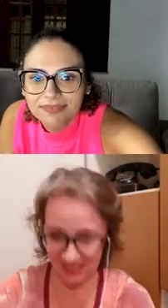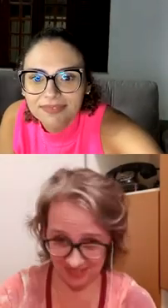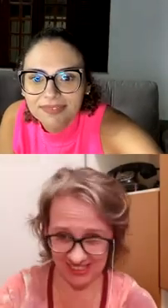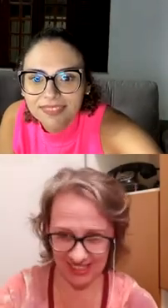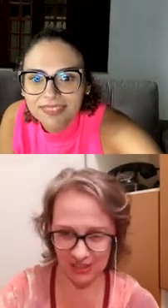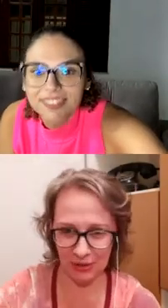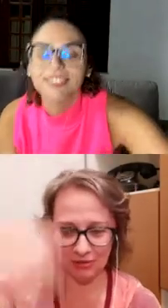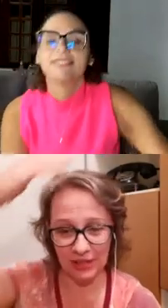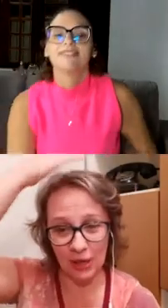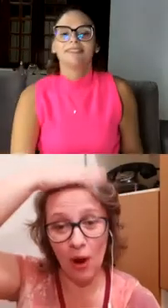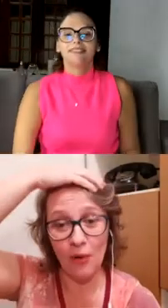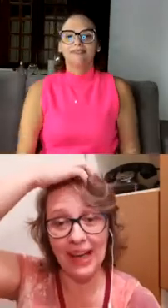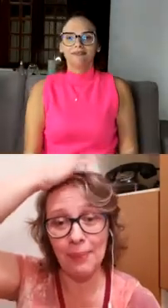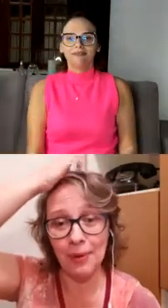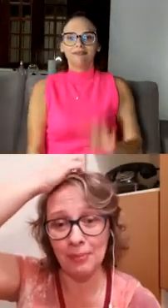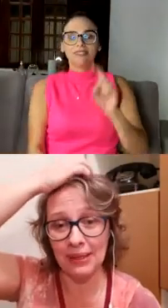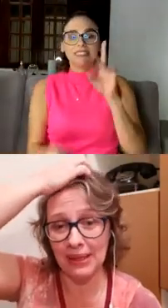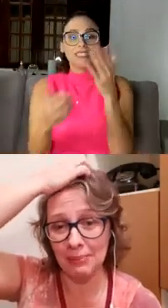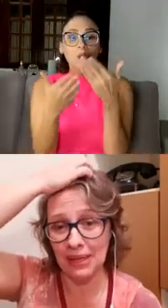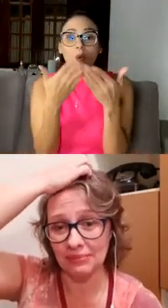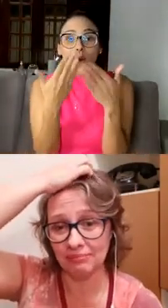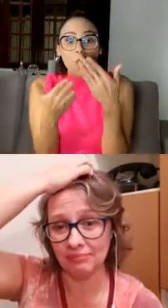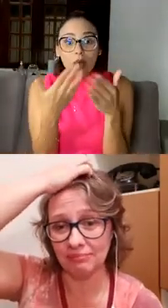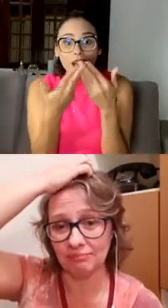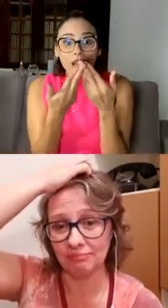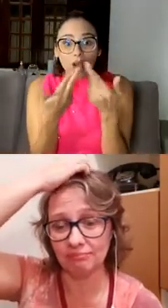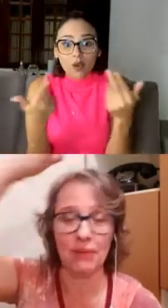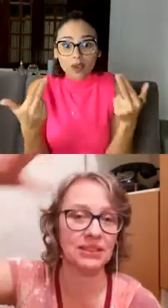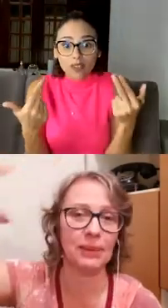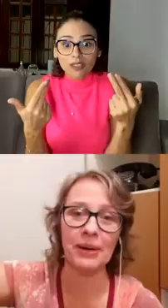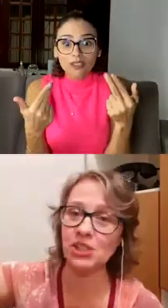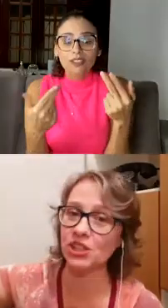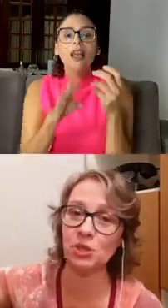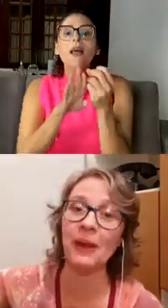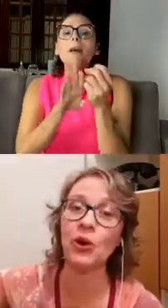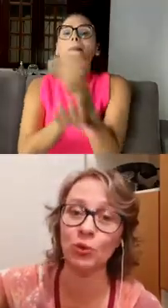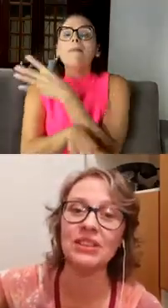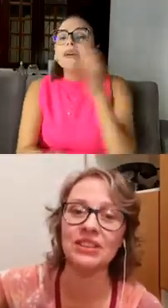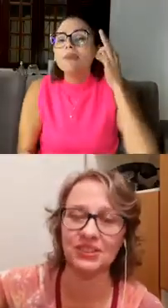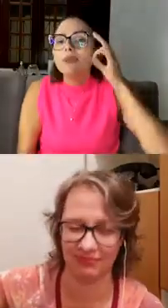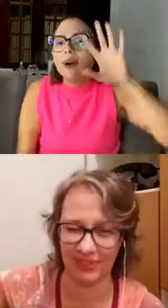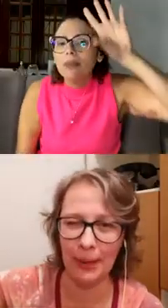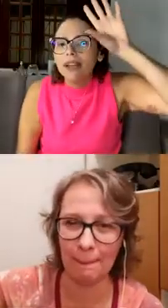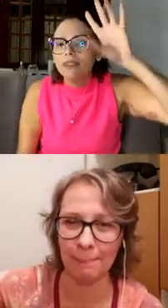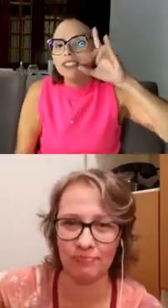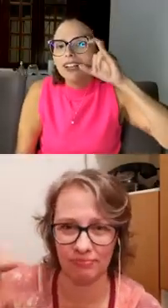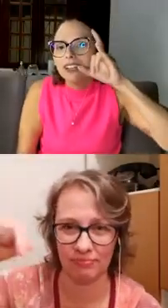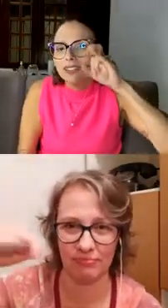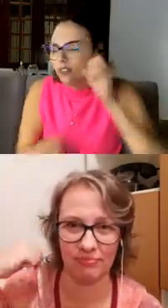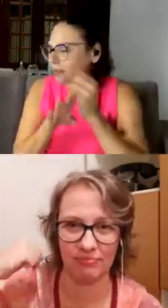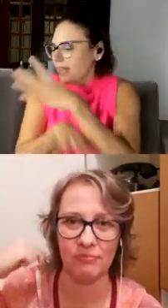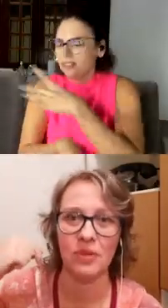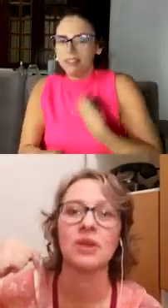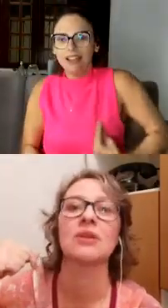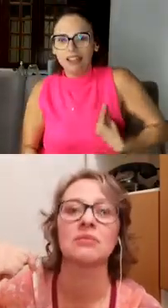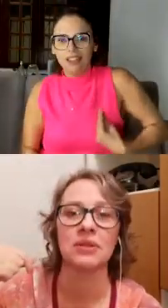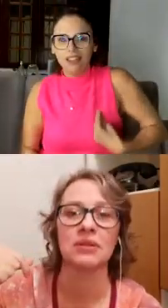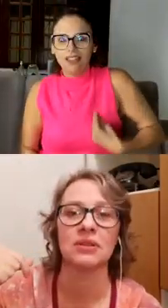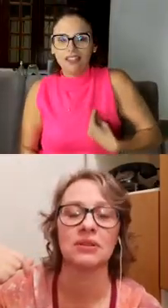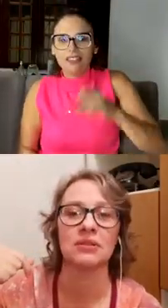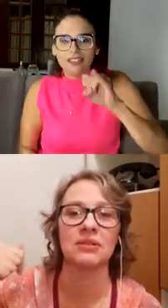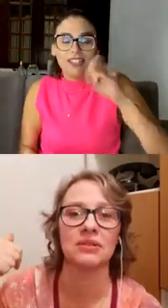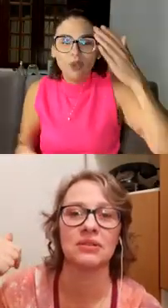Pode fechar de novo. E qualquer problema, manda pra gente as perguntas. Manda pro né? Roberto, o Instagram do Roberto tá